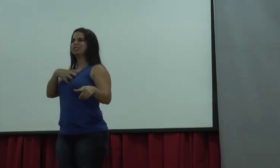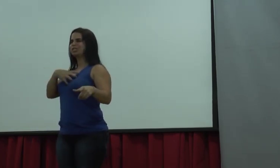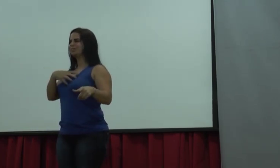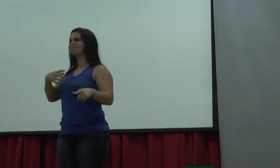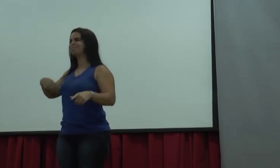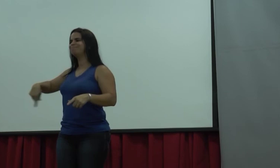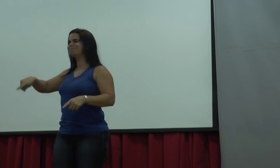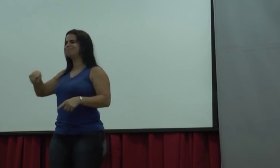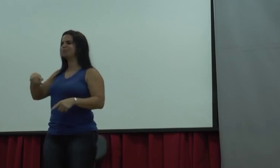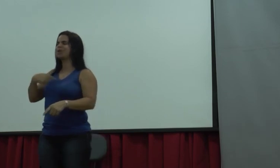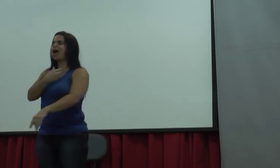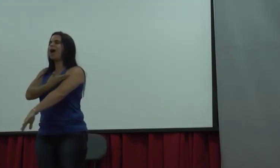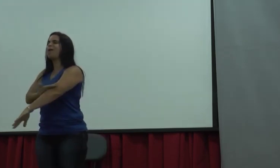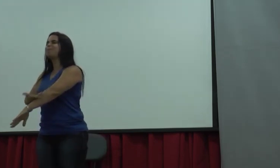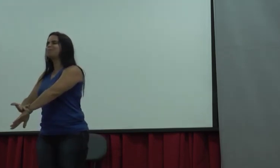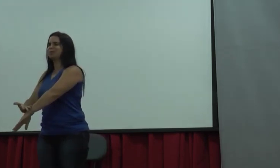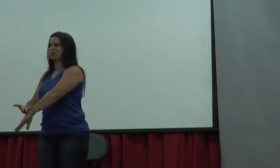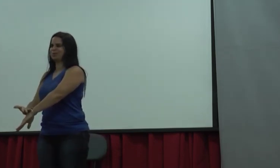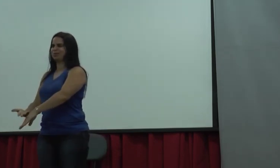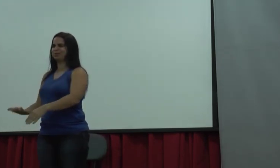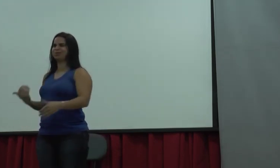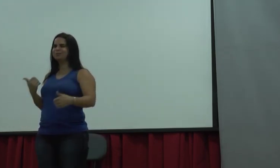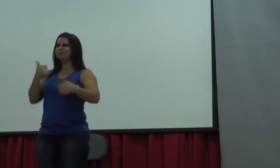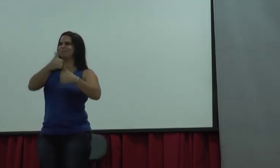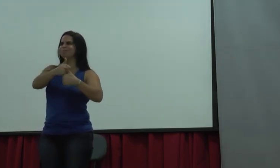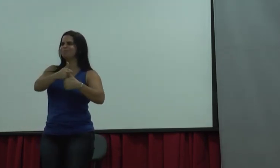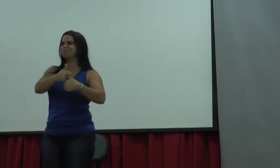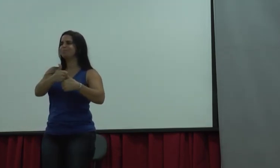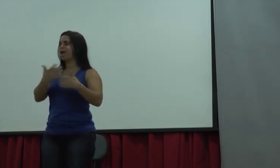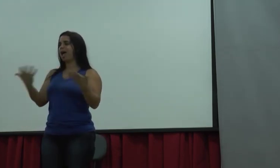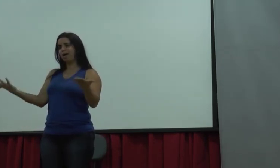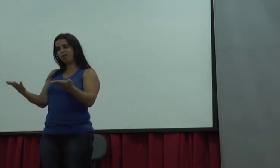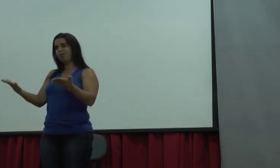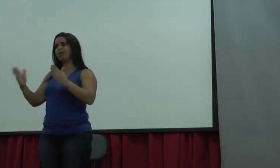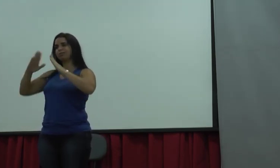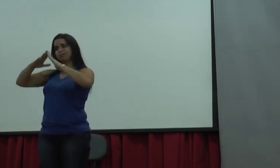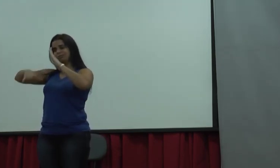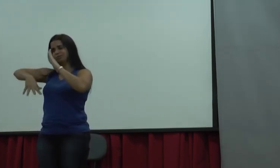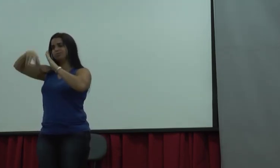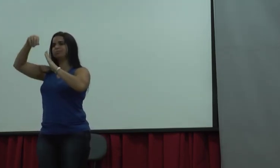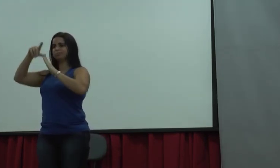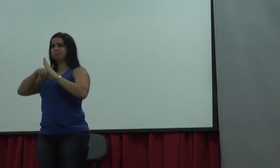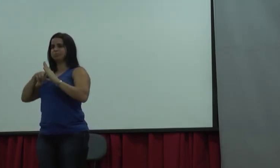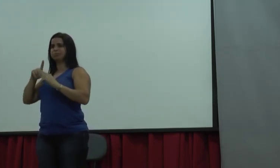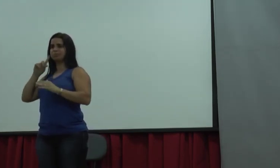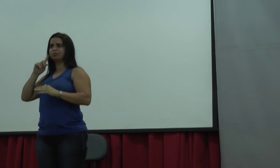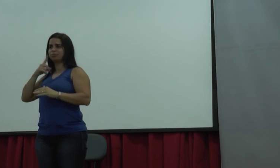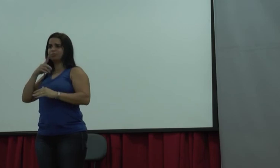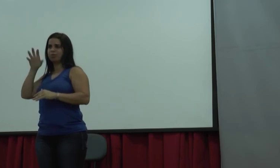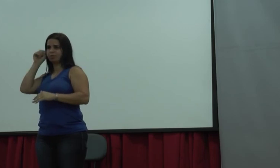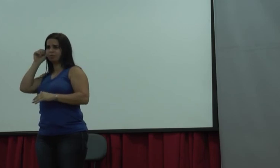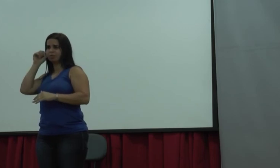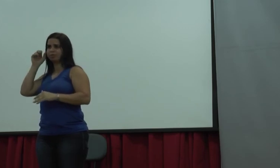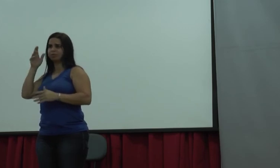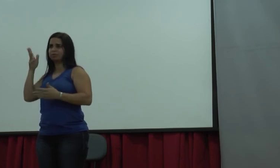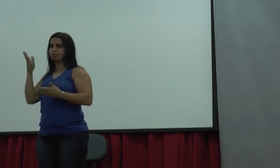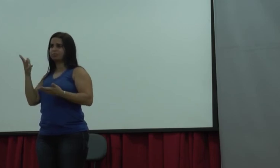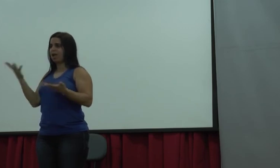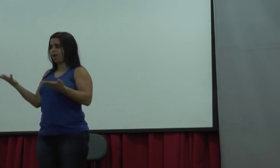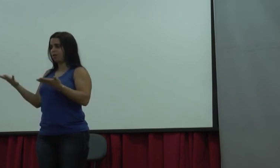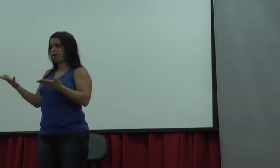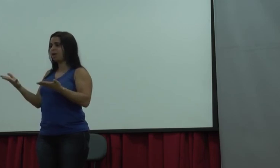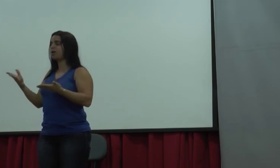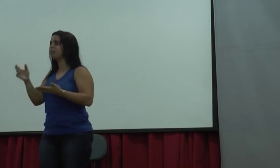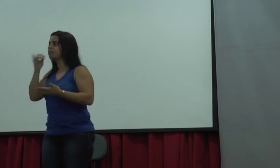de se colocar no lugar do amigo, que a gente está nesse ambiente agora. Toda vez que o intérprete, que o surdo quer ouvir o que deve